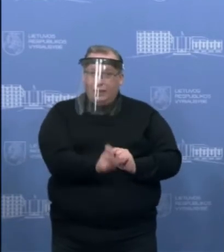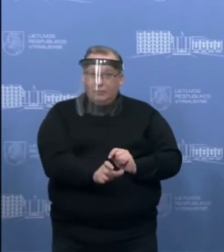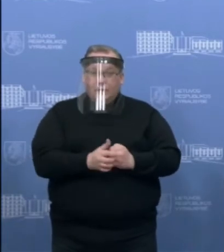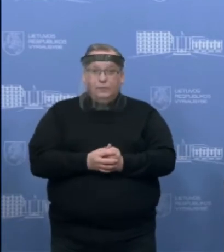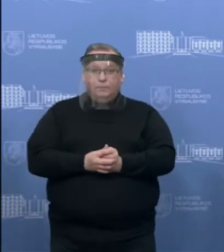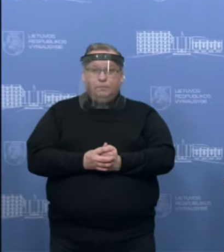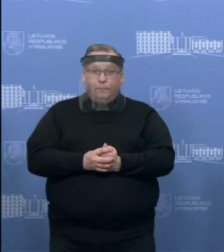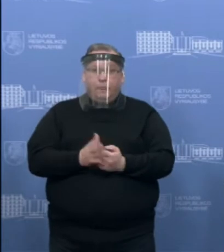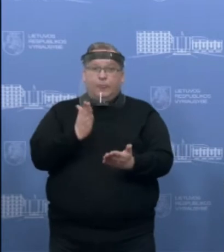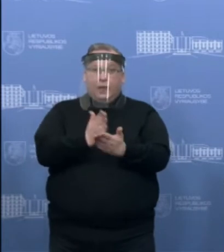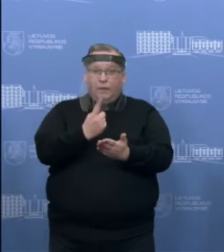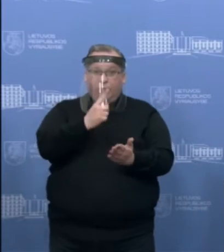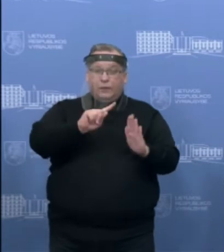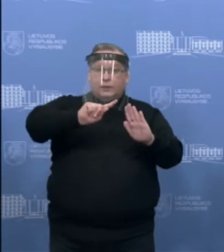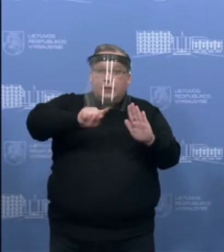Tai yra